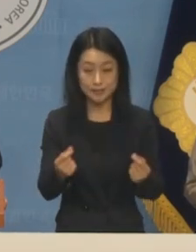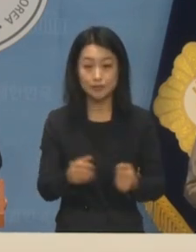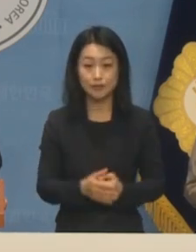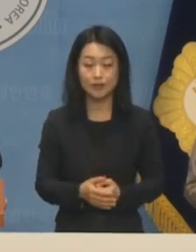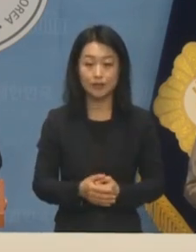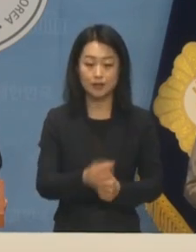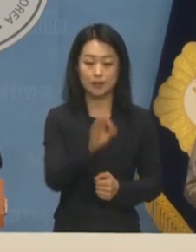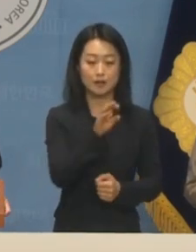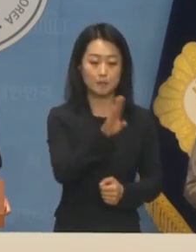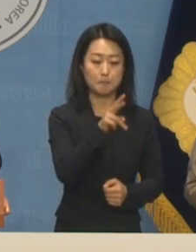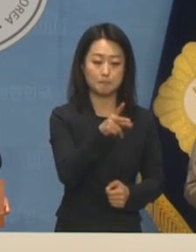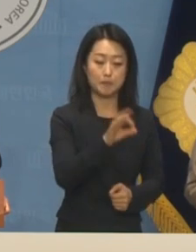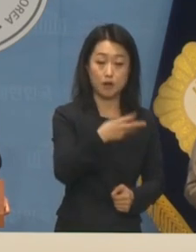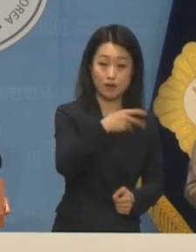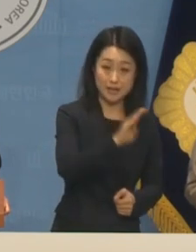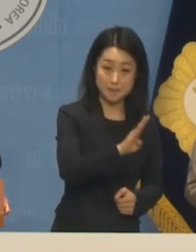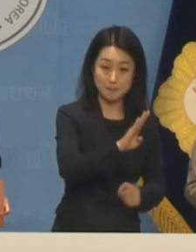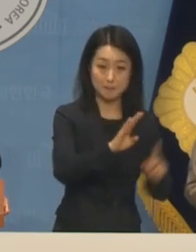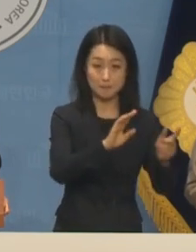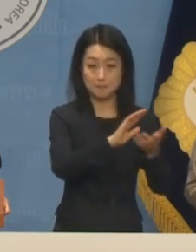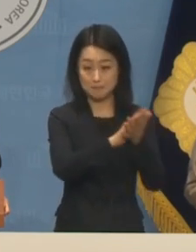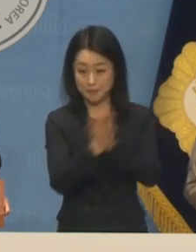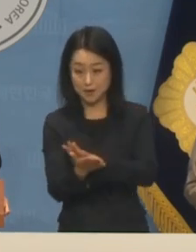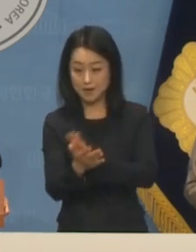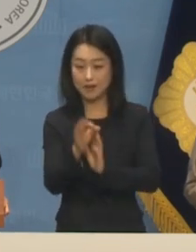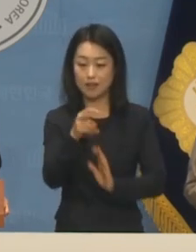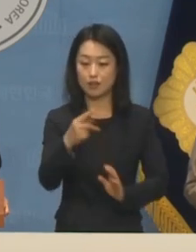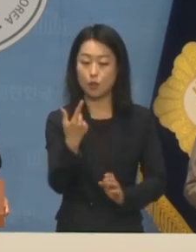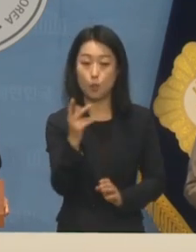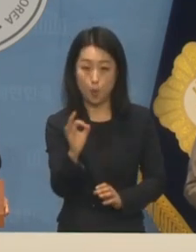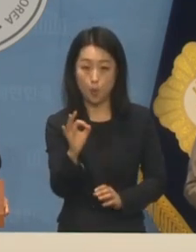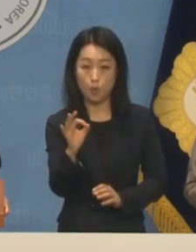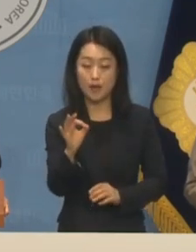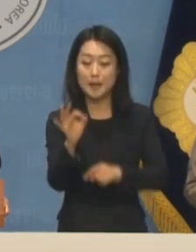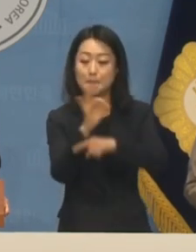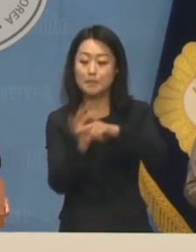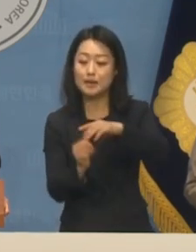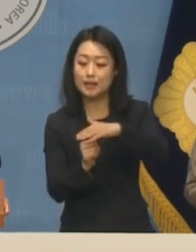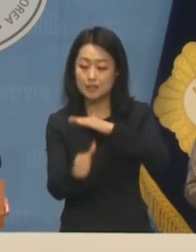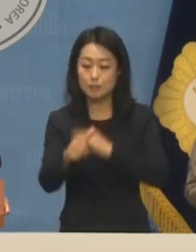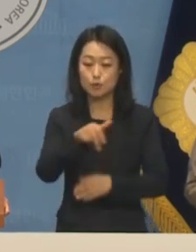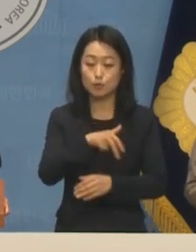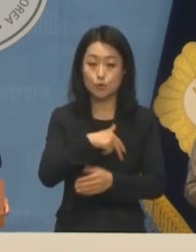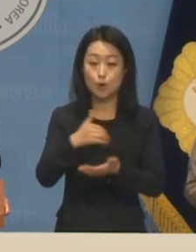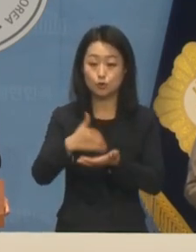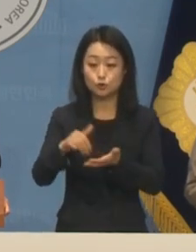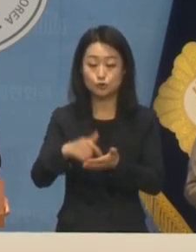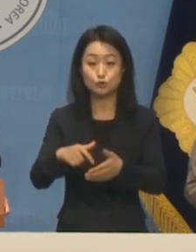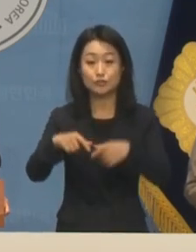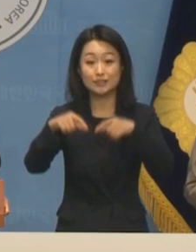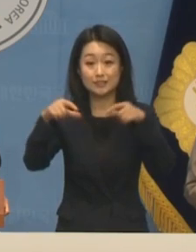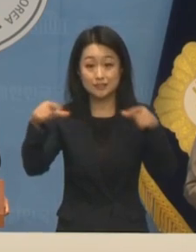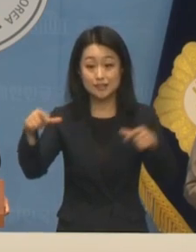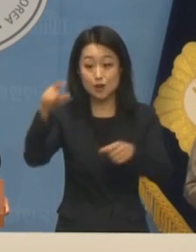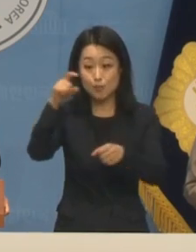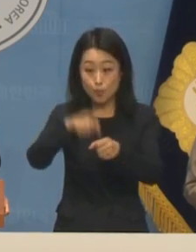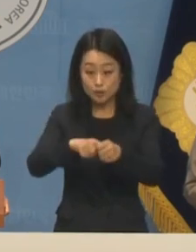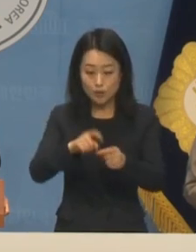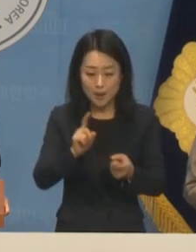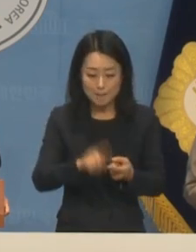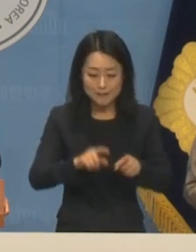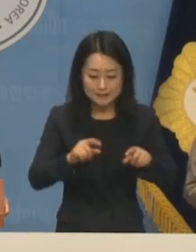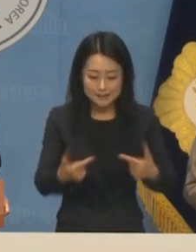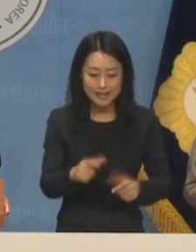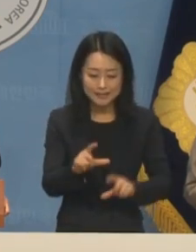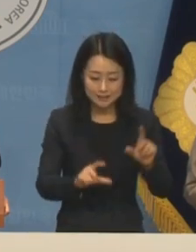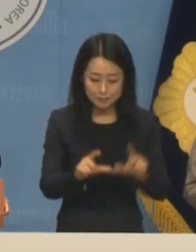병립형 제도를 연동형 제도로 바꾼 그 취지, 즉 비례성을 높이겠다라는 취지에는 반하는 그런